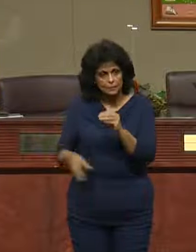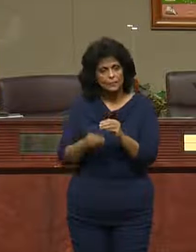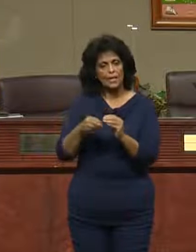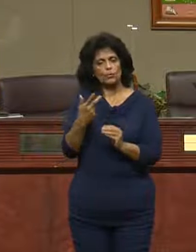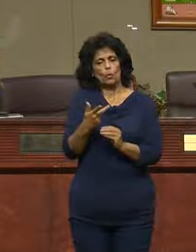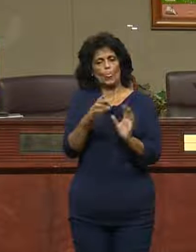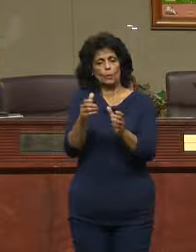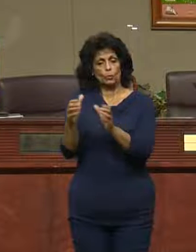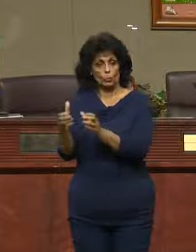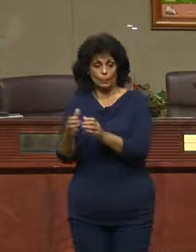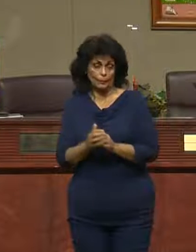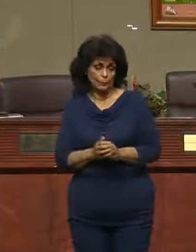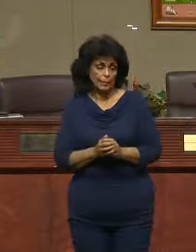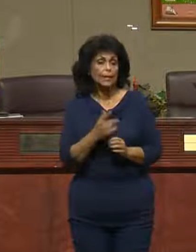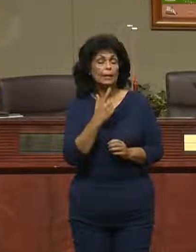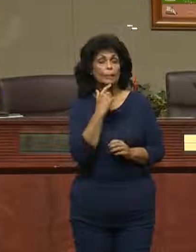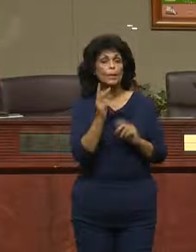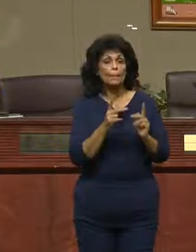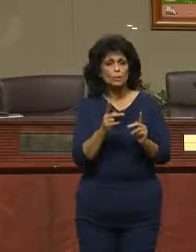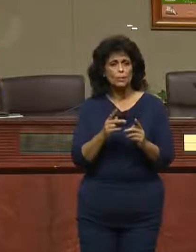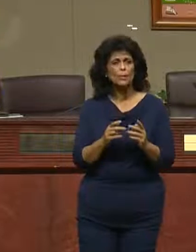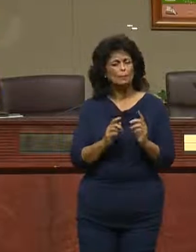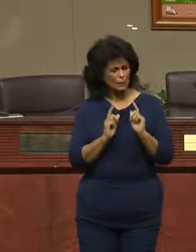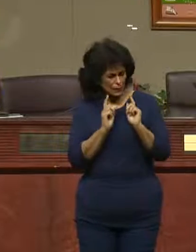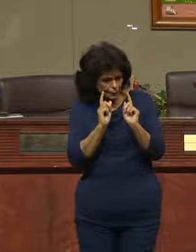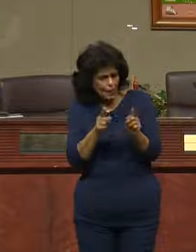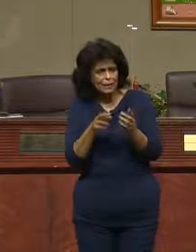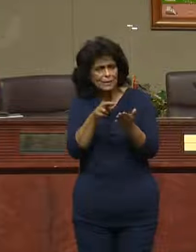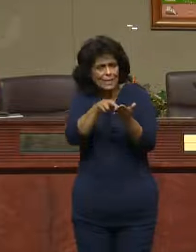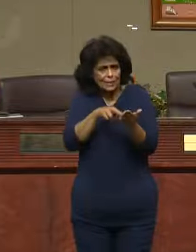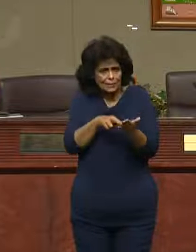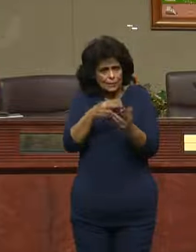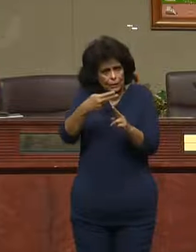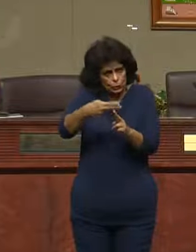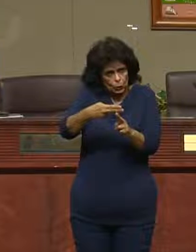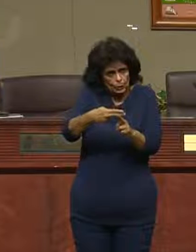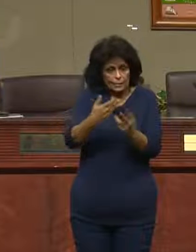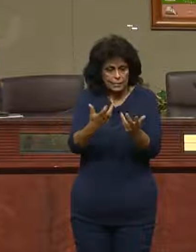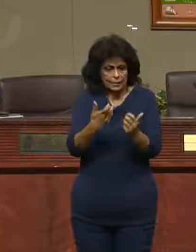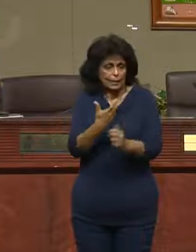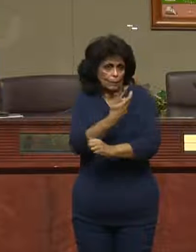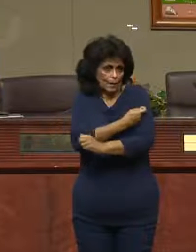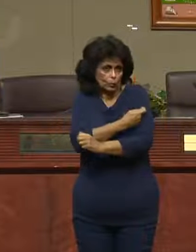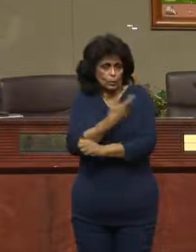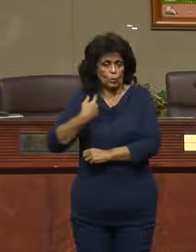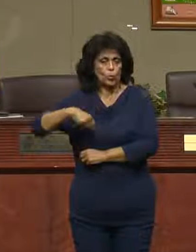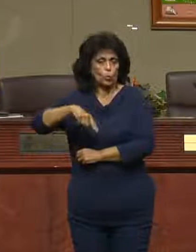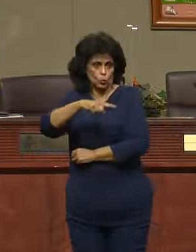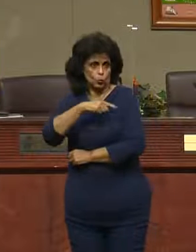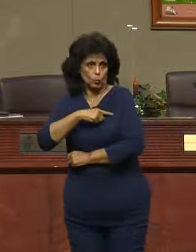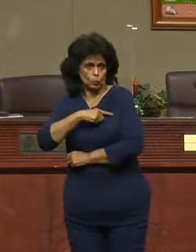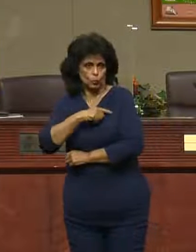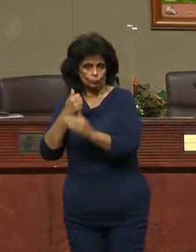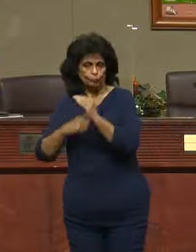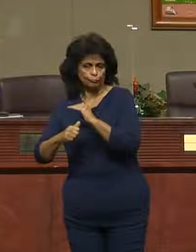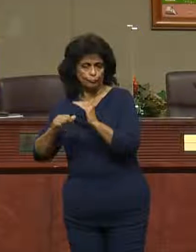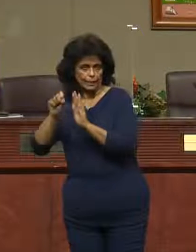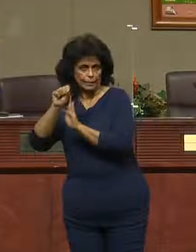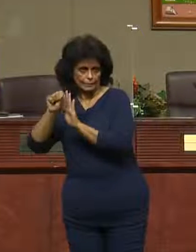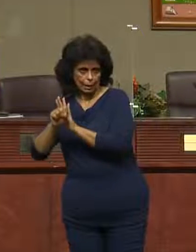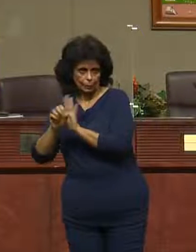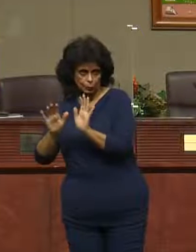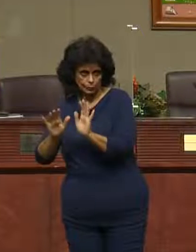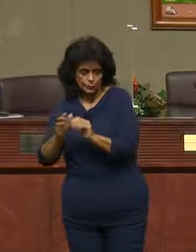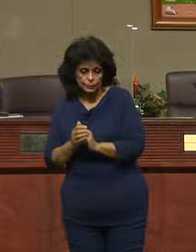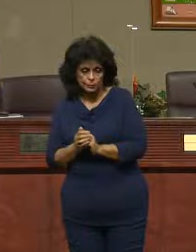Le pedimos a las personas que se preregistren en el sitio si se quieren poner la vacuna con nosotros, porque de esa manera